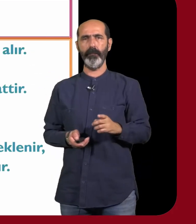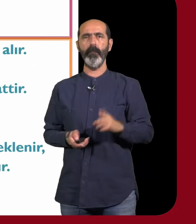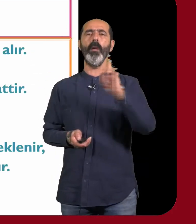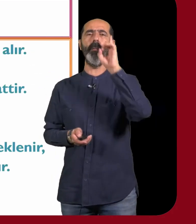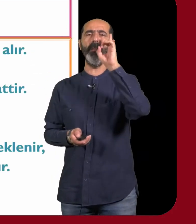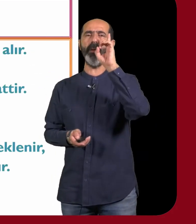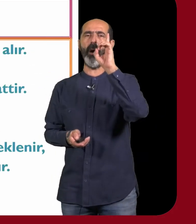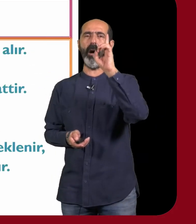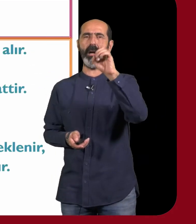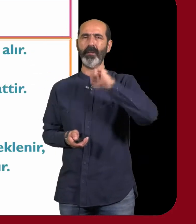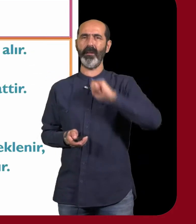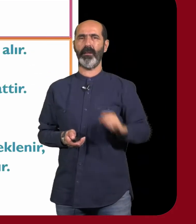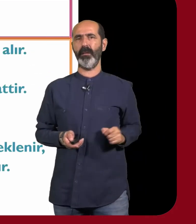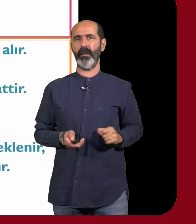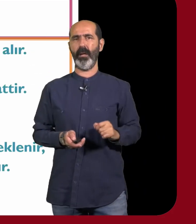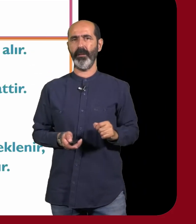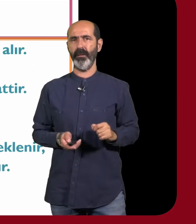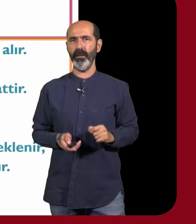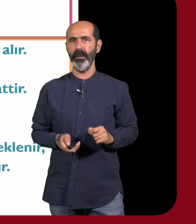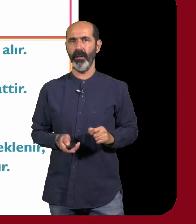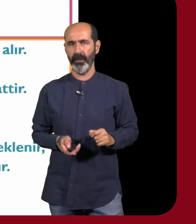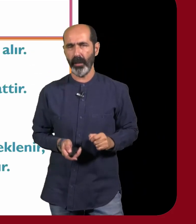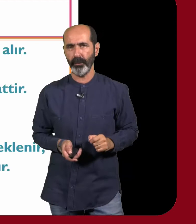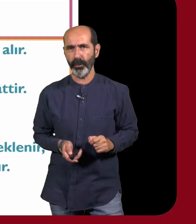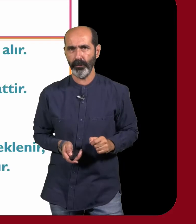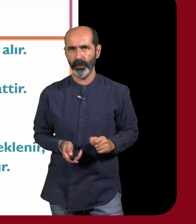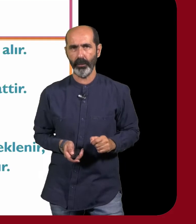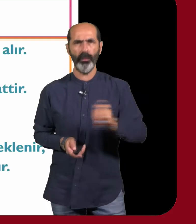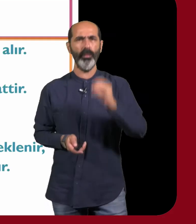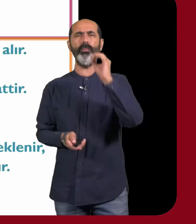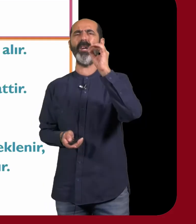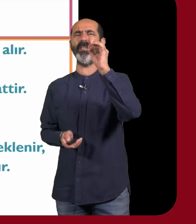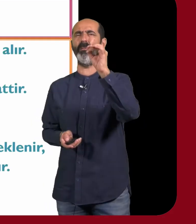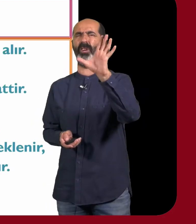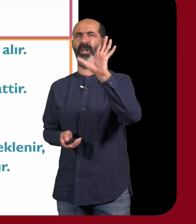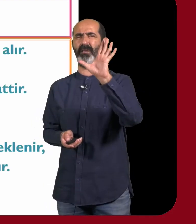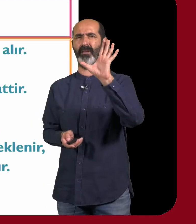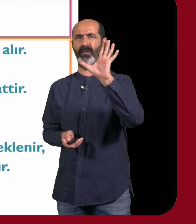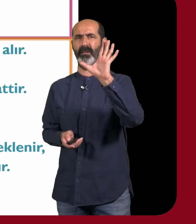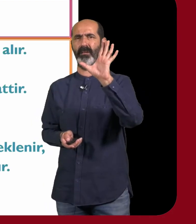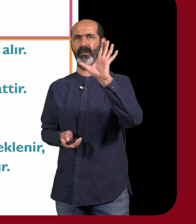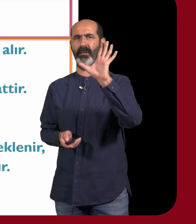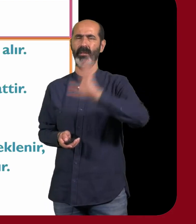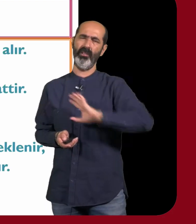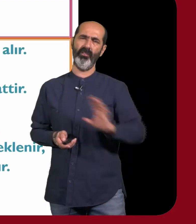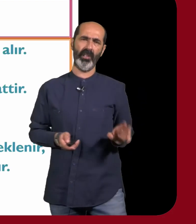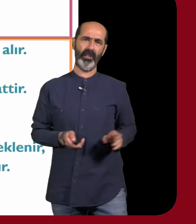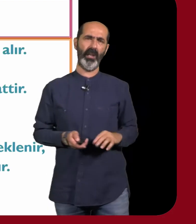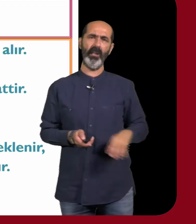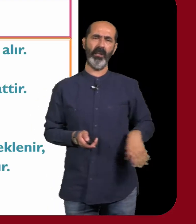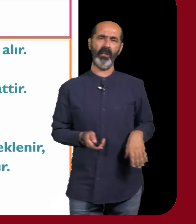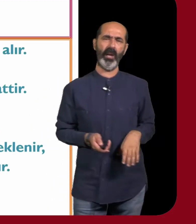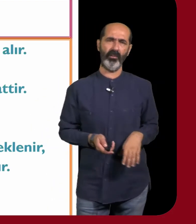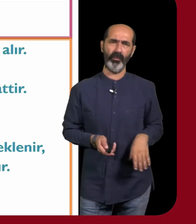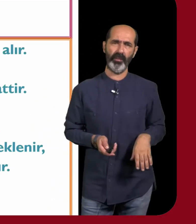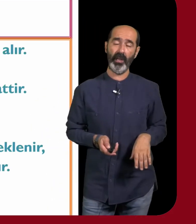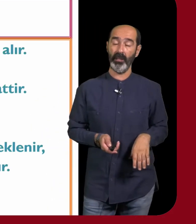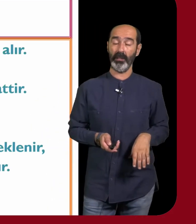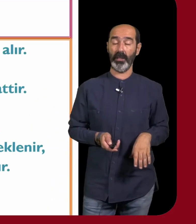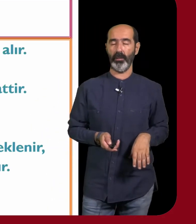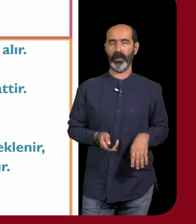yıllara biz artık yıl adına ne yapıyoruz veriyoruz 366 şekline